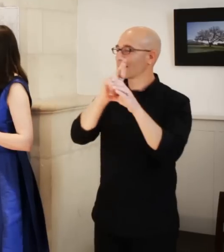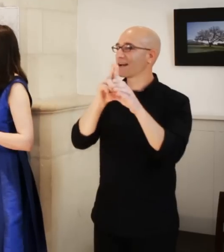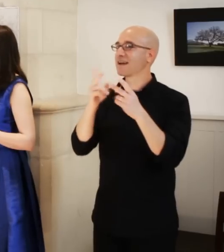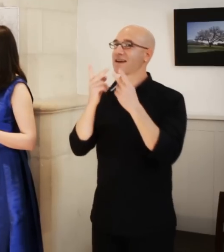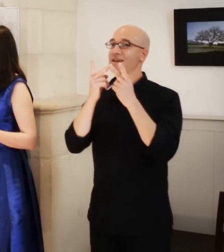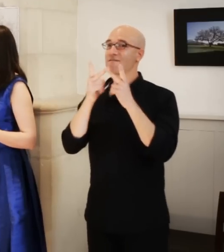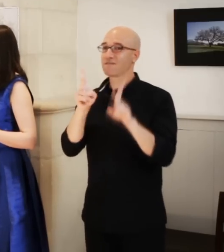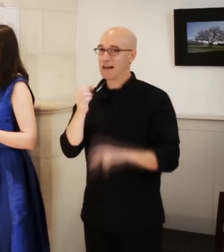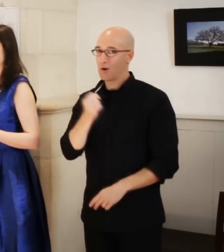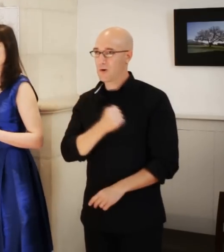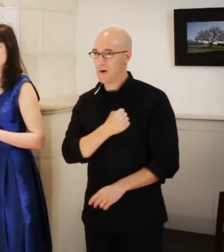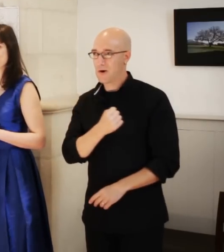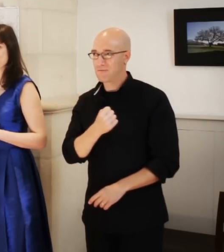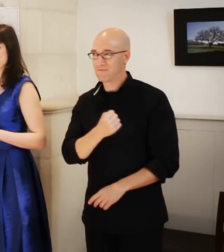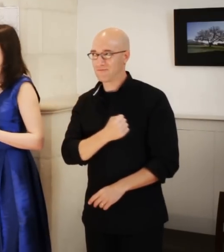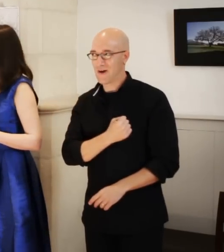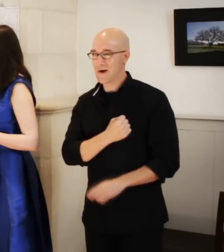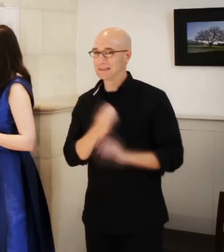pardon,